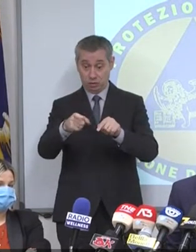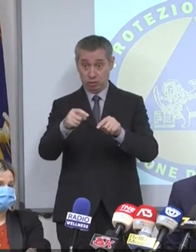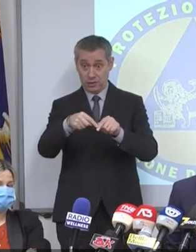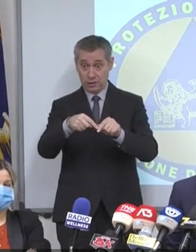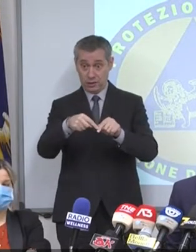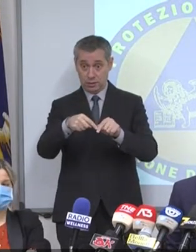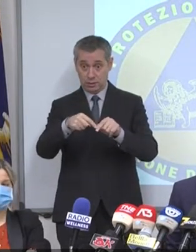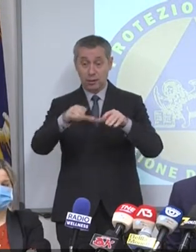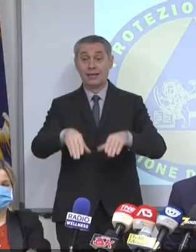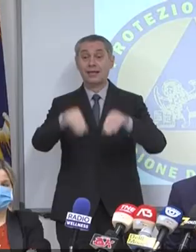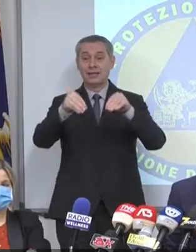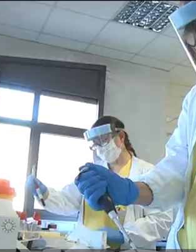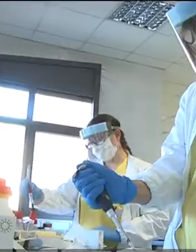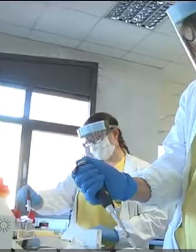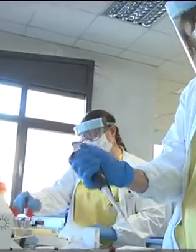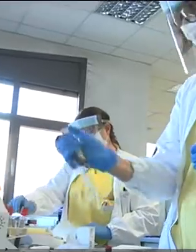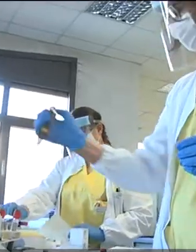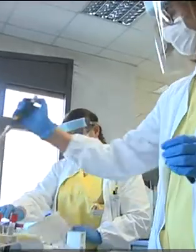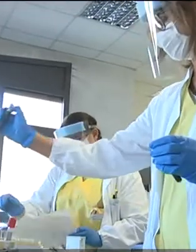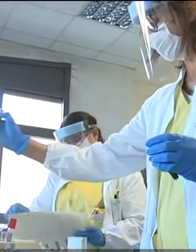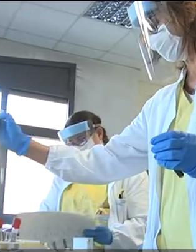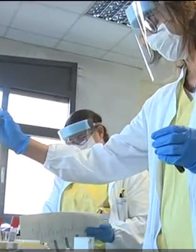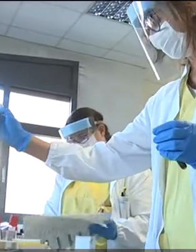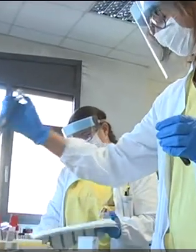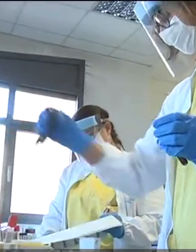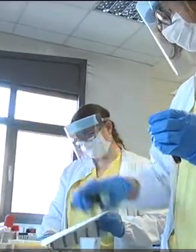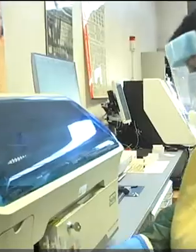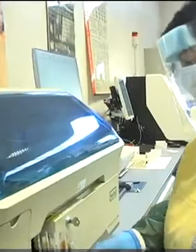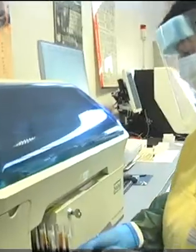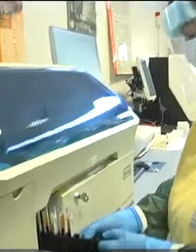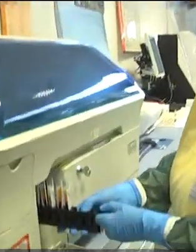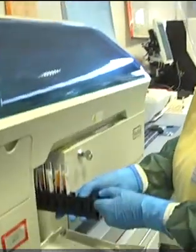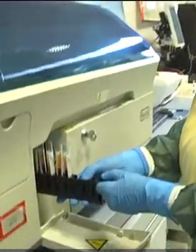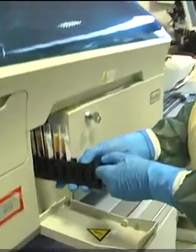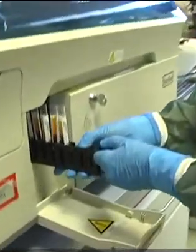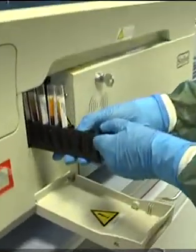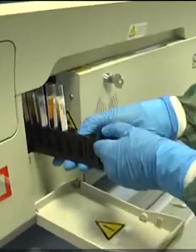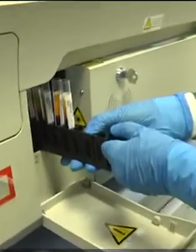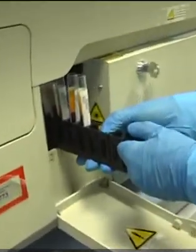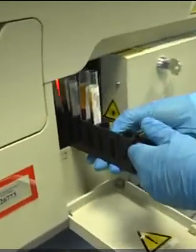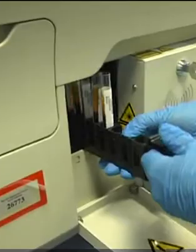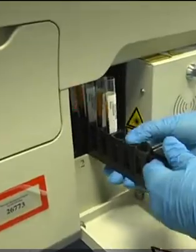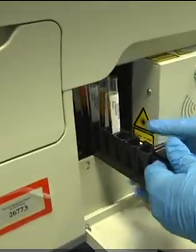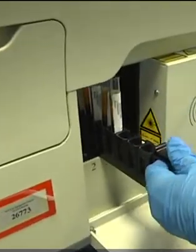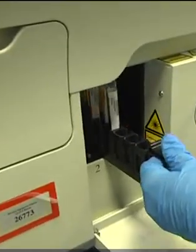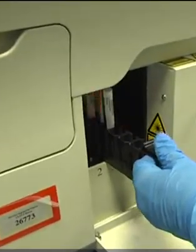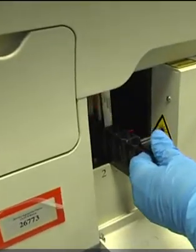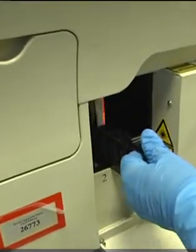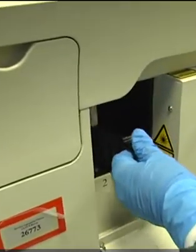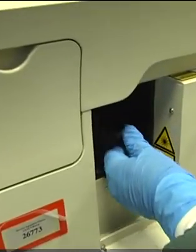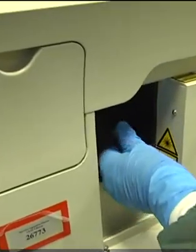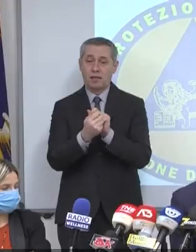si vaccineranno anche gli over 60. Una corsa contro il tempo e le varianti che continuano a spuntare. Quella indiana è già arrivata anche in Veneto,